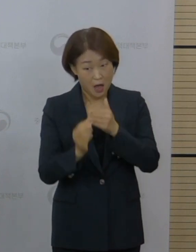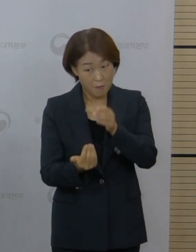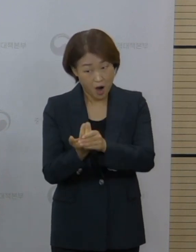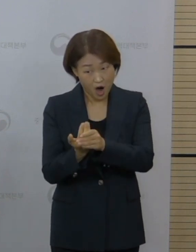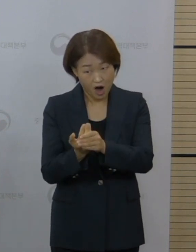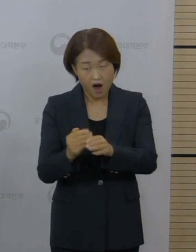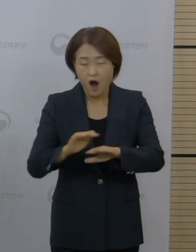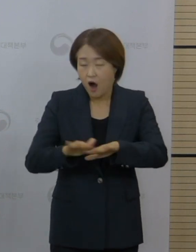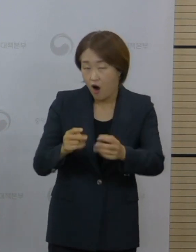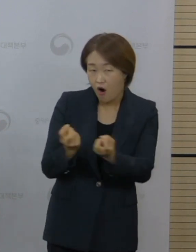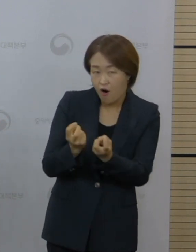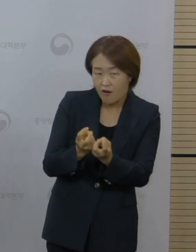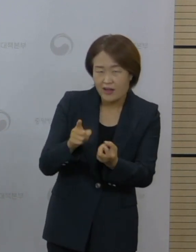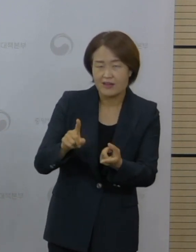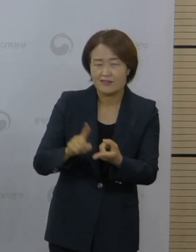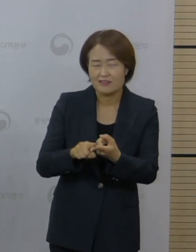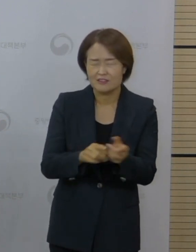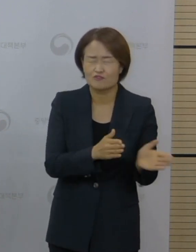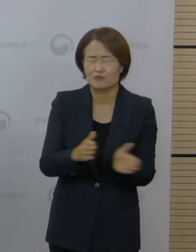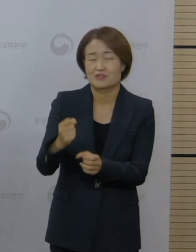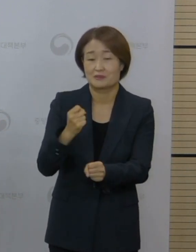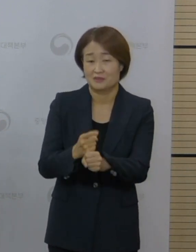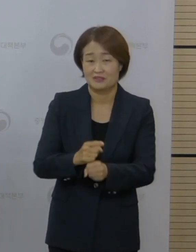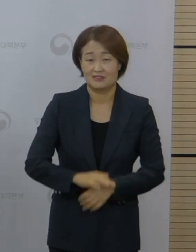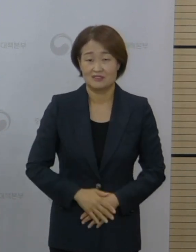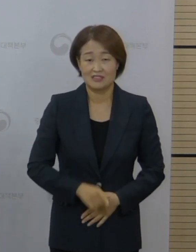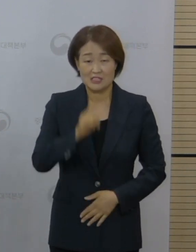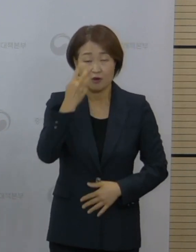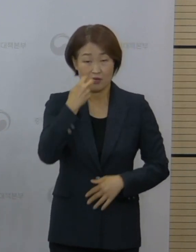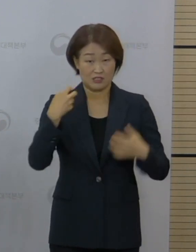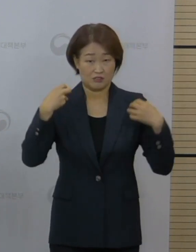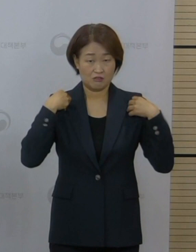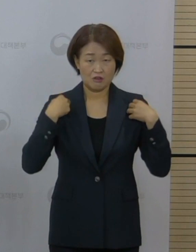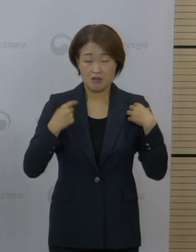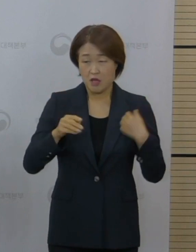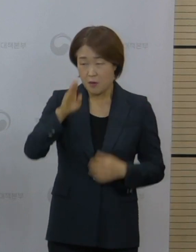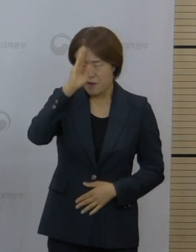질병관리청은 어떠한 질병과도 맞서 싸울 수 있도록 준비하며